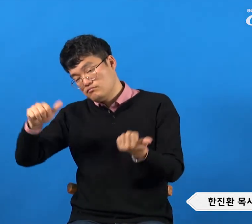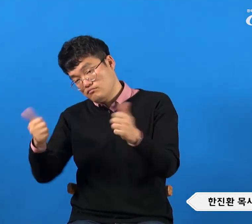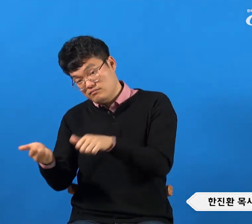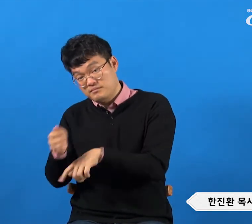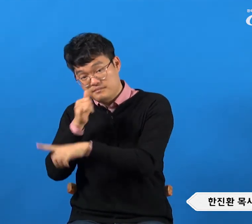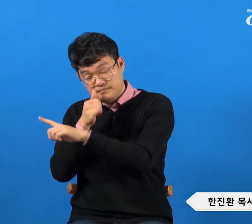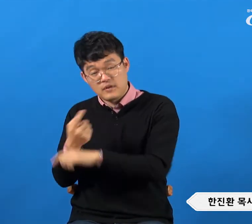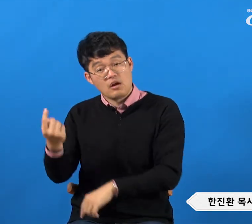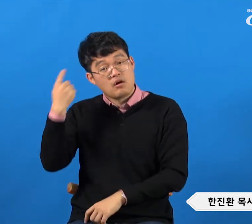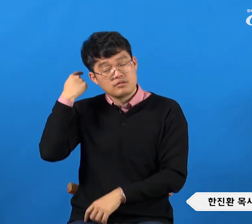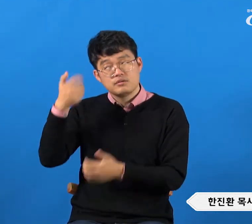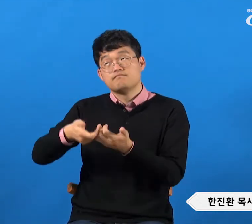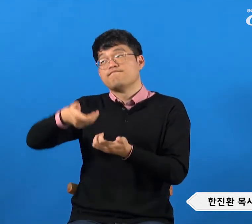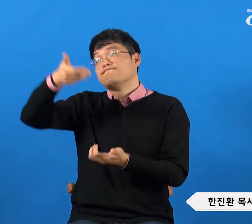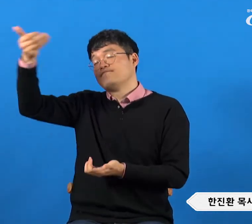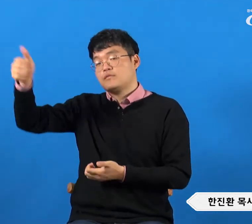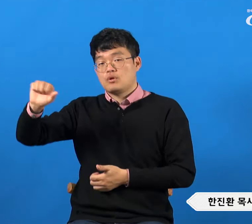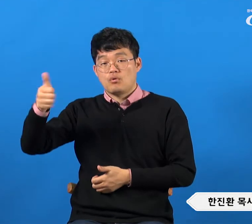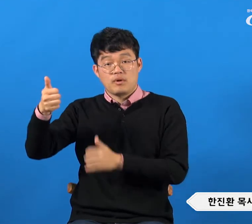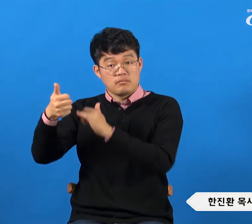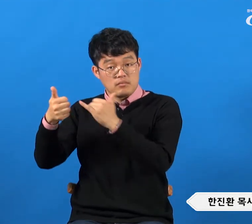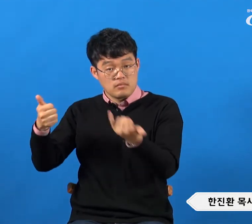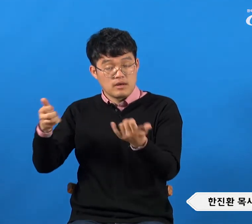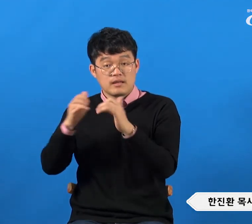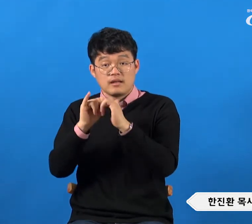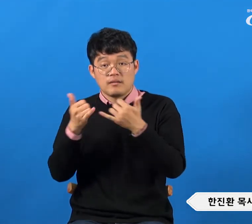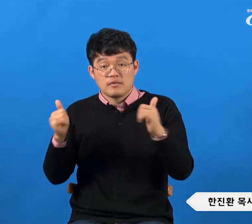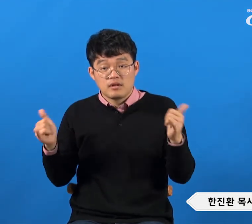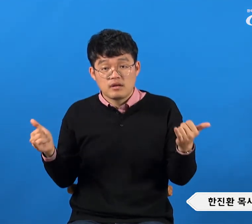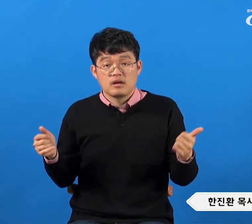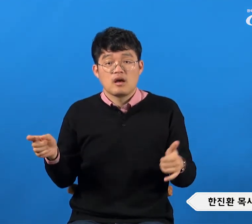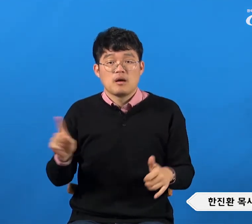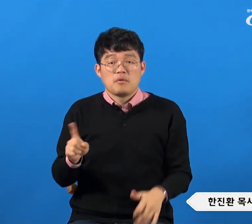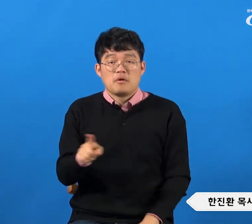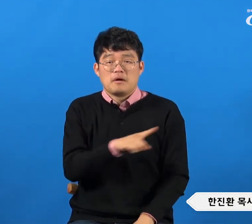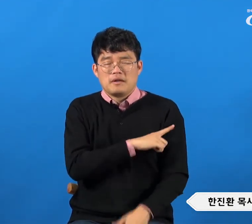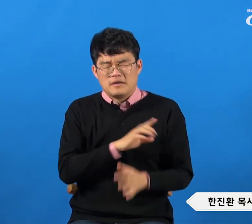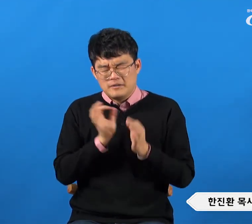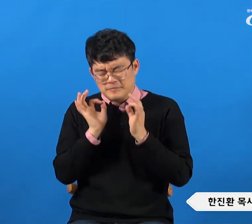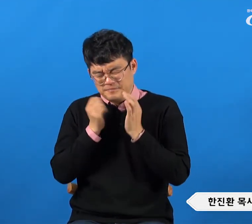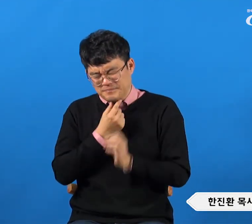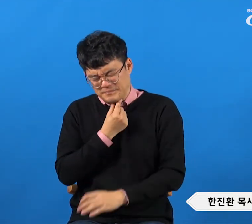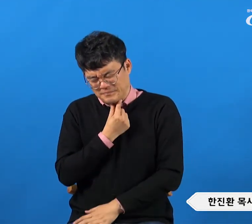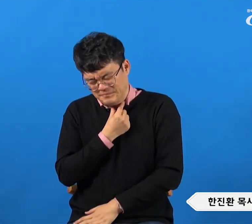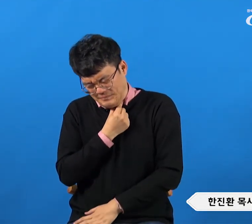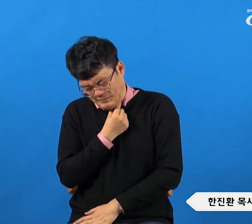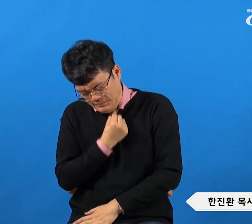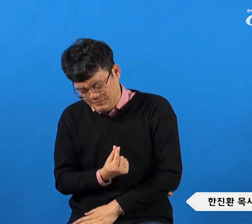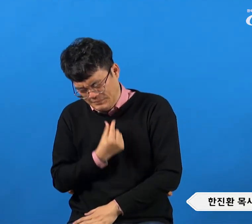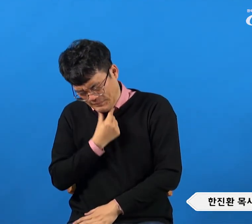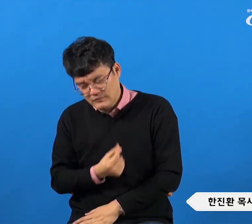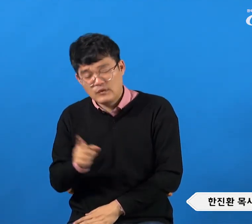어저께 세상 떠난 500명의 그 사람들의 간절한 소원이 뭐였겠습니까?